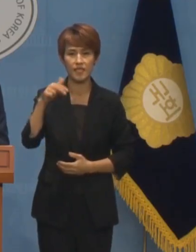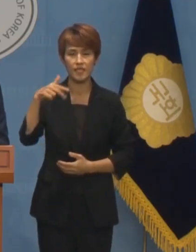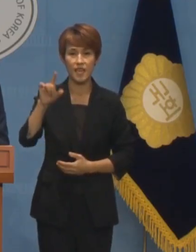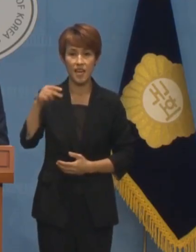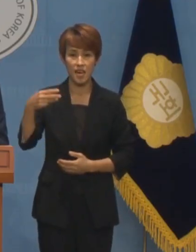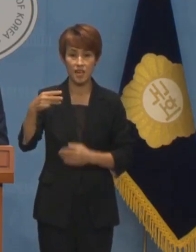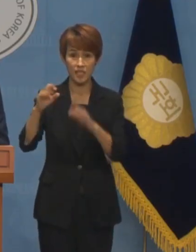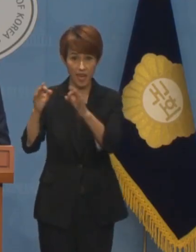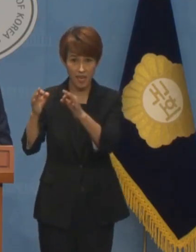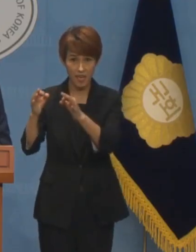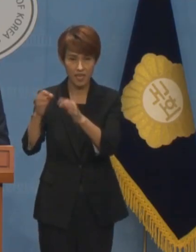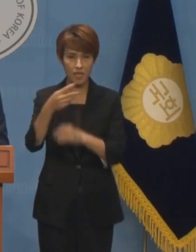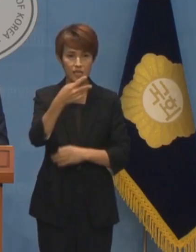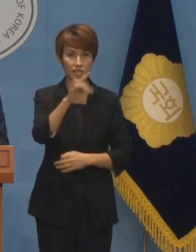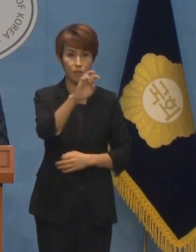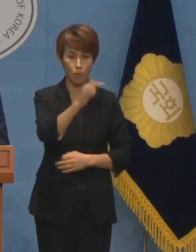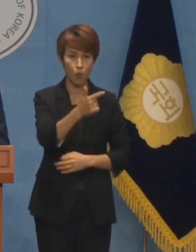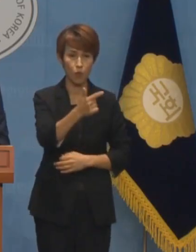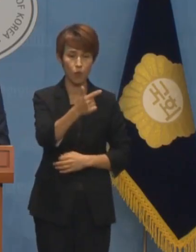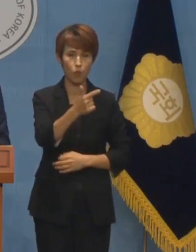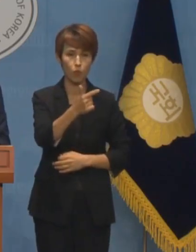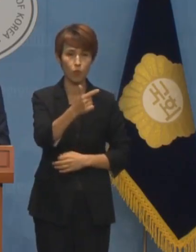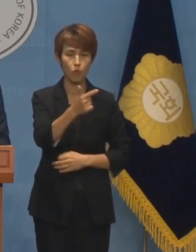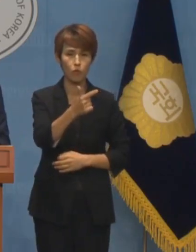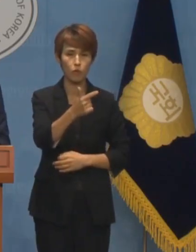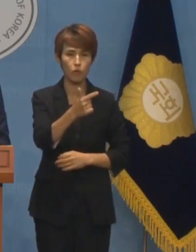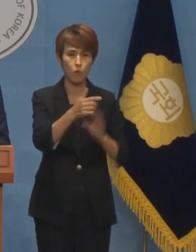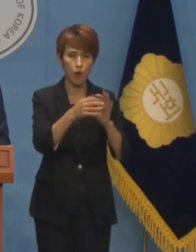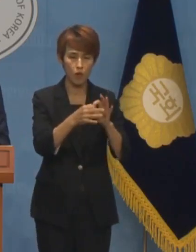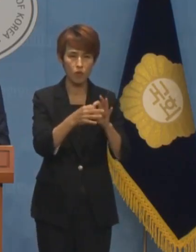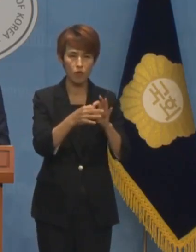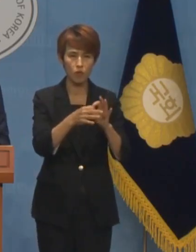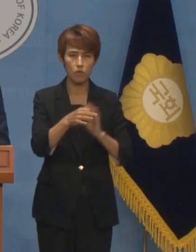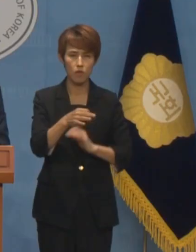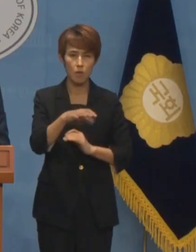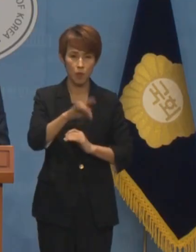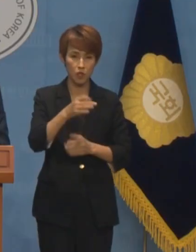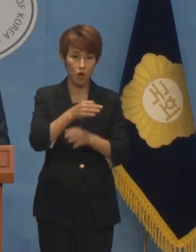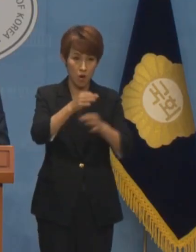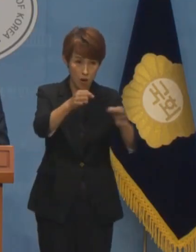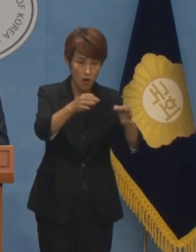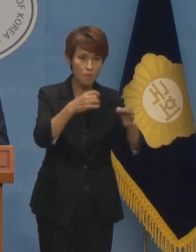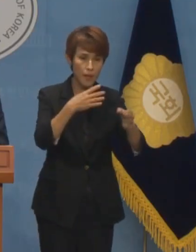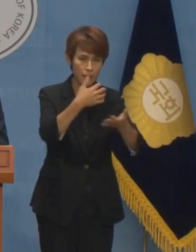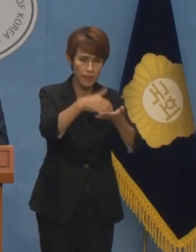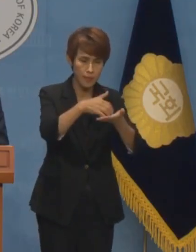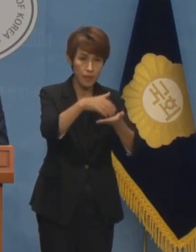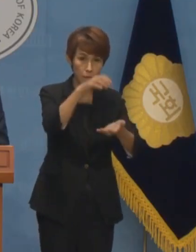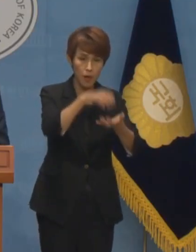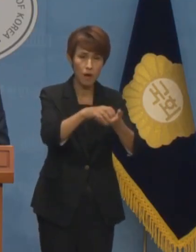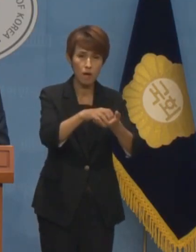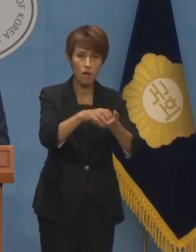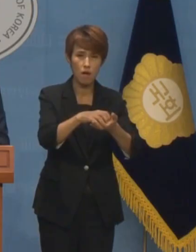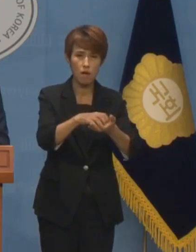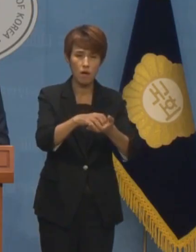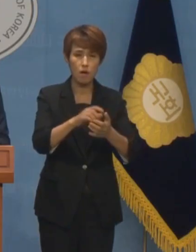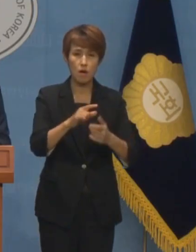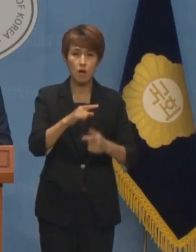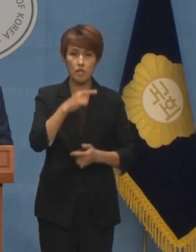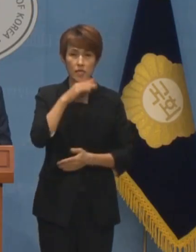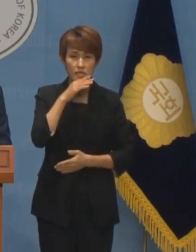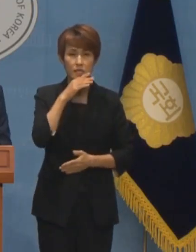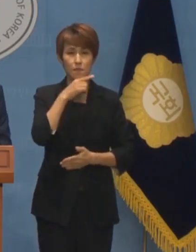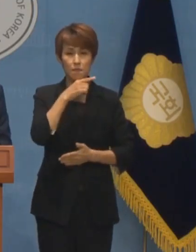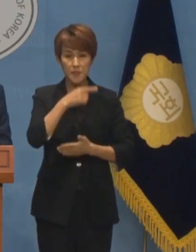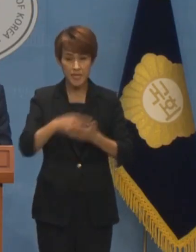티몬월드 선정산 대출만 추산한 것으로 전체 피해액은 알려진 것보다 훨씬 더